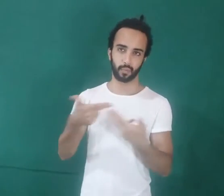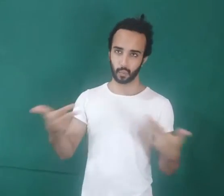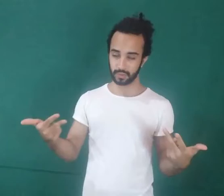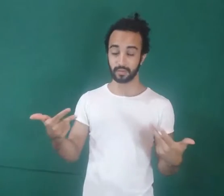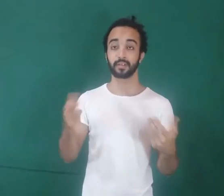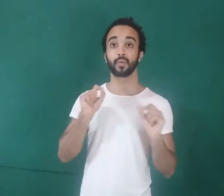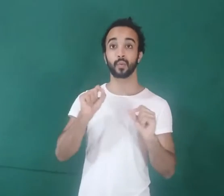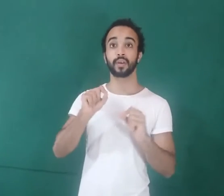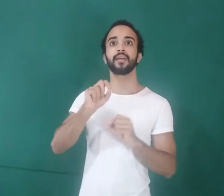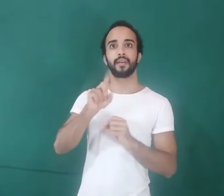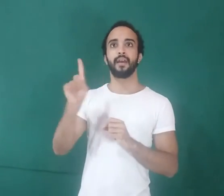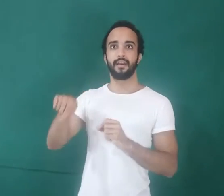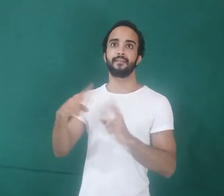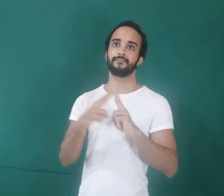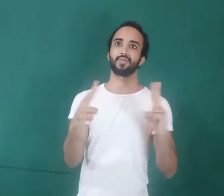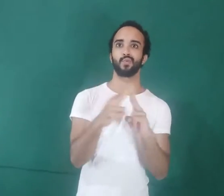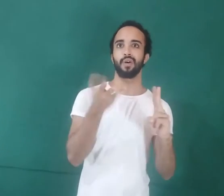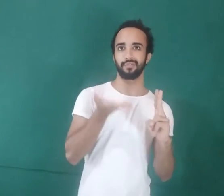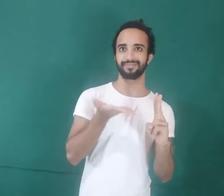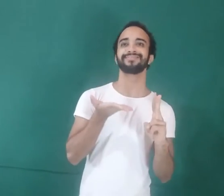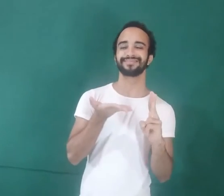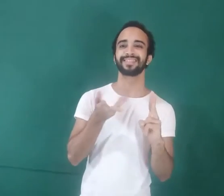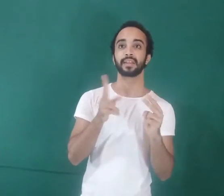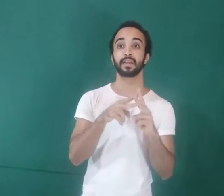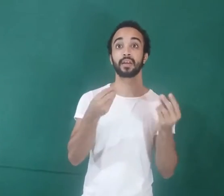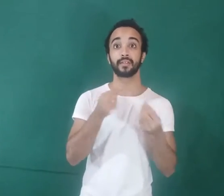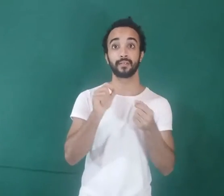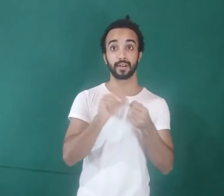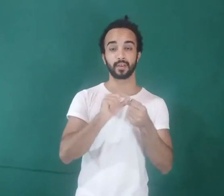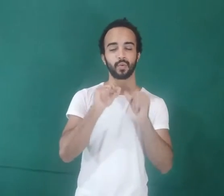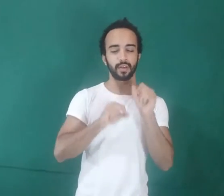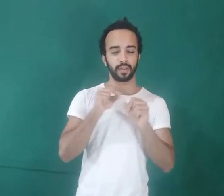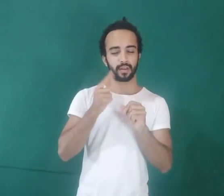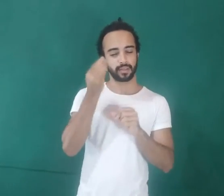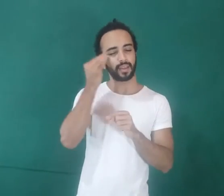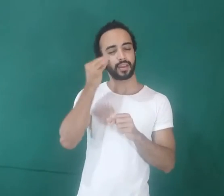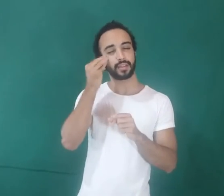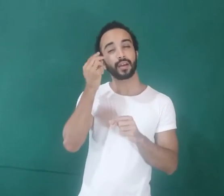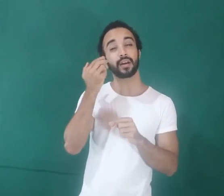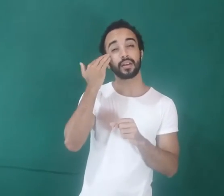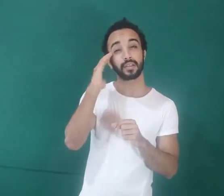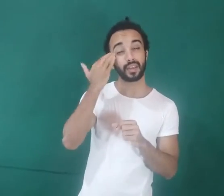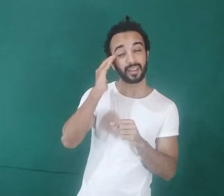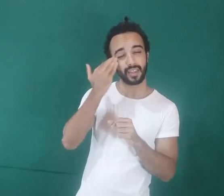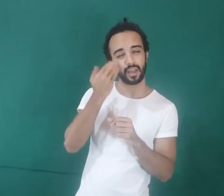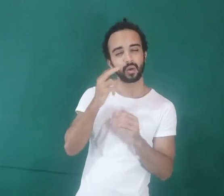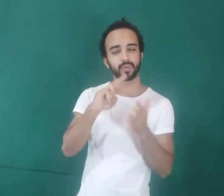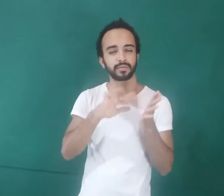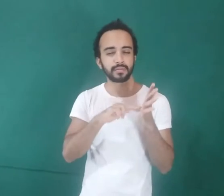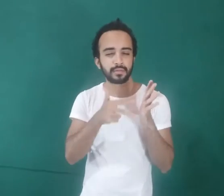mundo concreto, ele está na elaboração dos símbolos que a gente está emitindo. Uhum. Então, quando a gente parte para um lugar